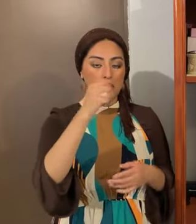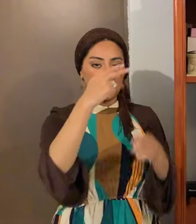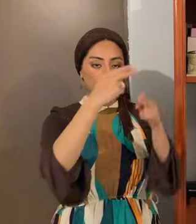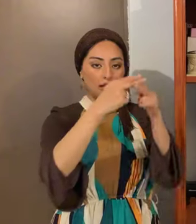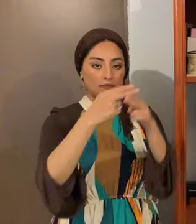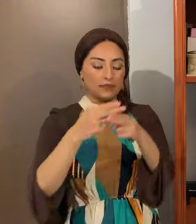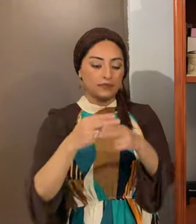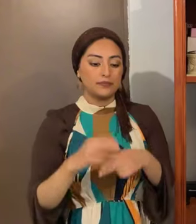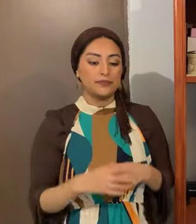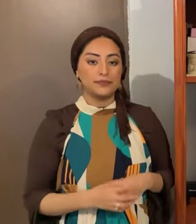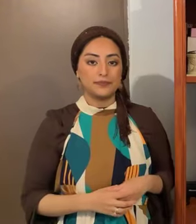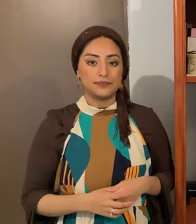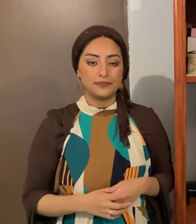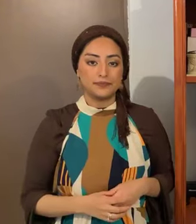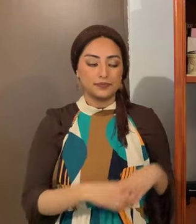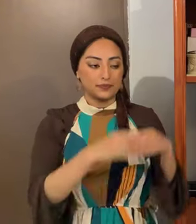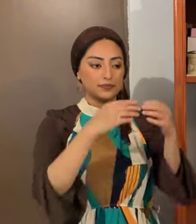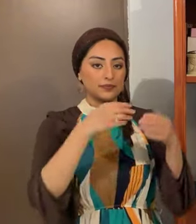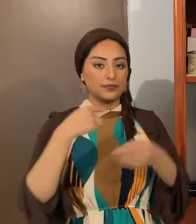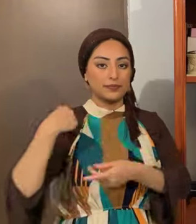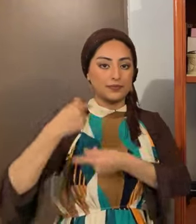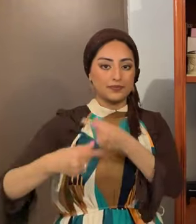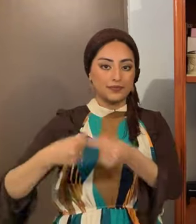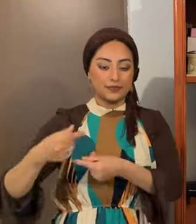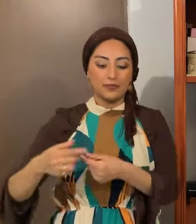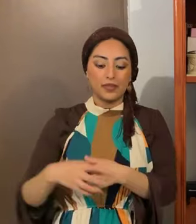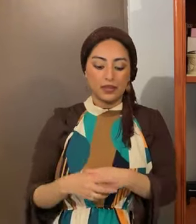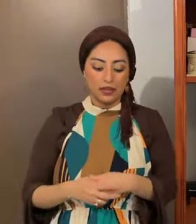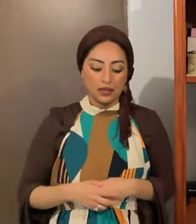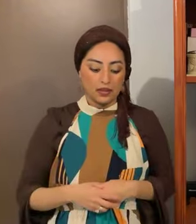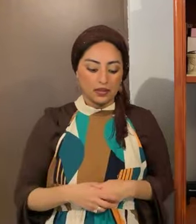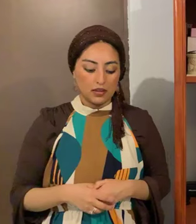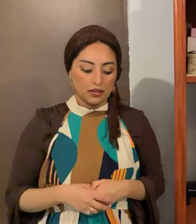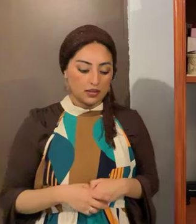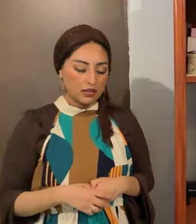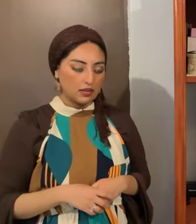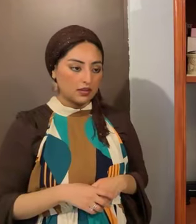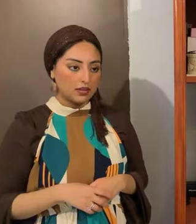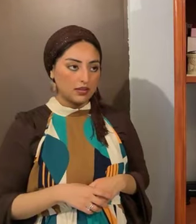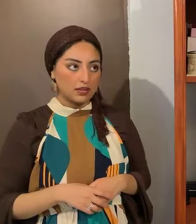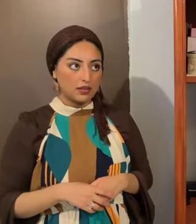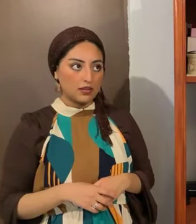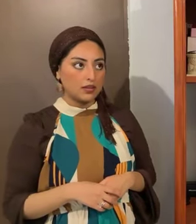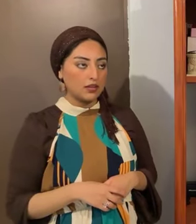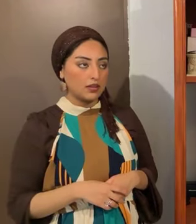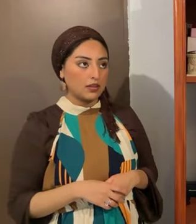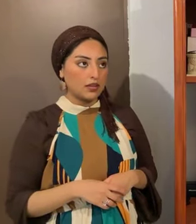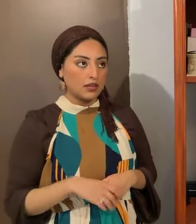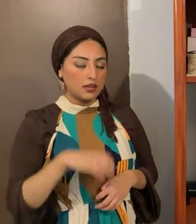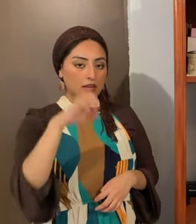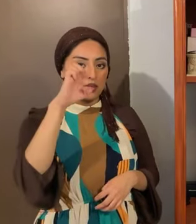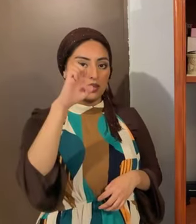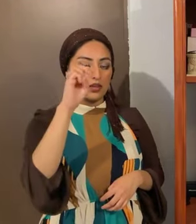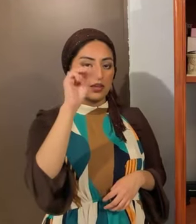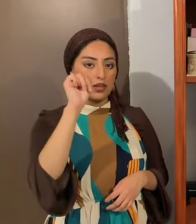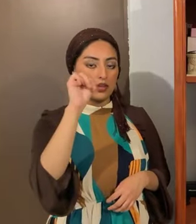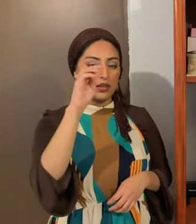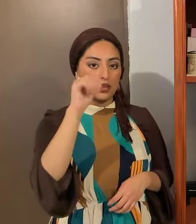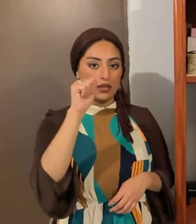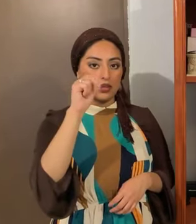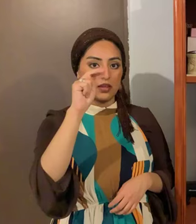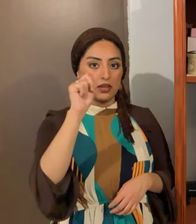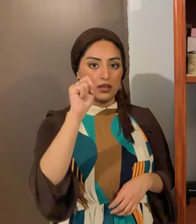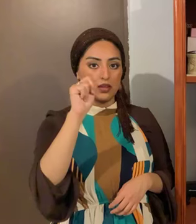hijo de Toa. Bueno, ahí viene toda su genealogía, ¿sí? Entonces, para que vean que el Emán está